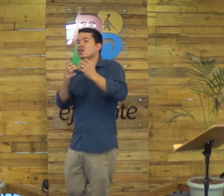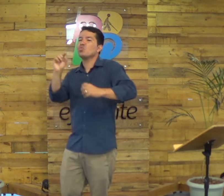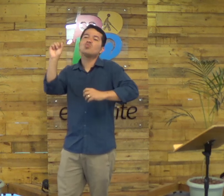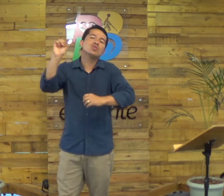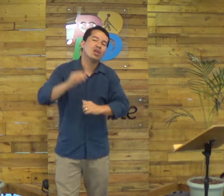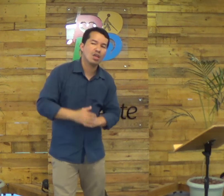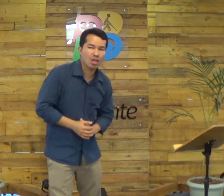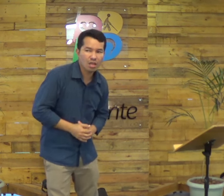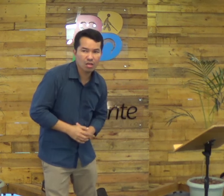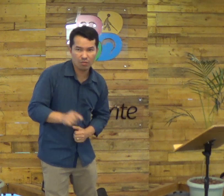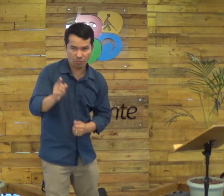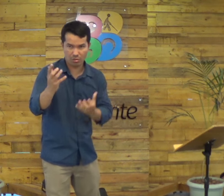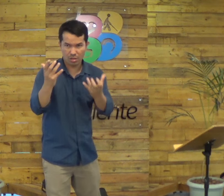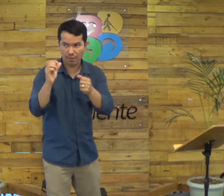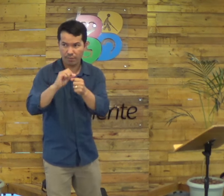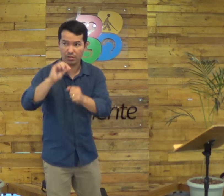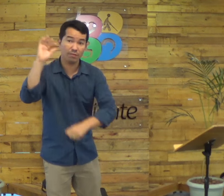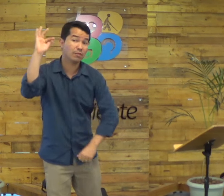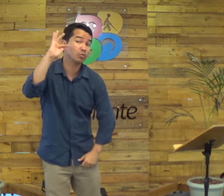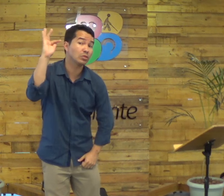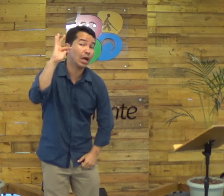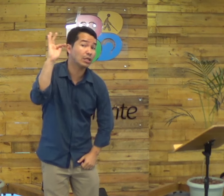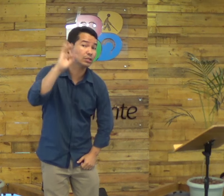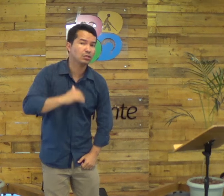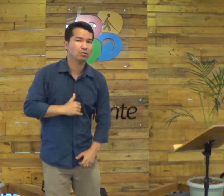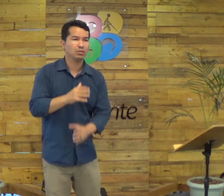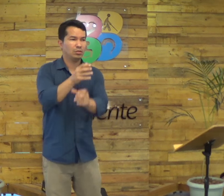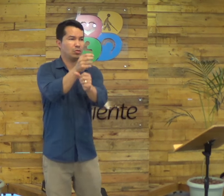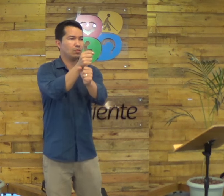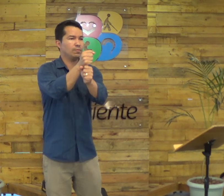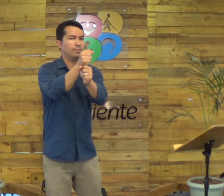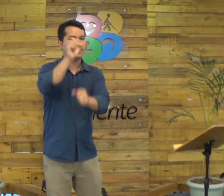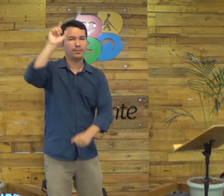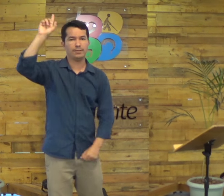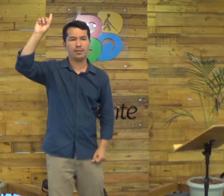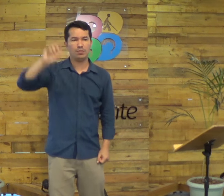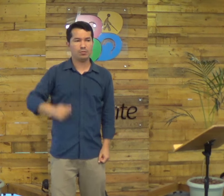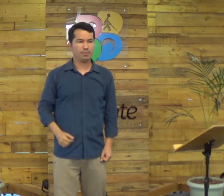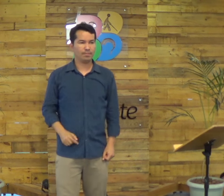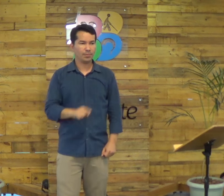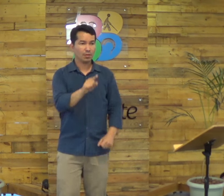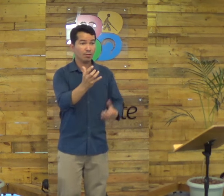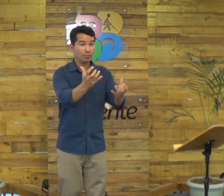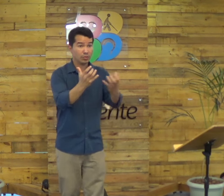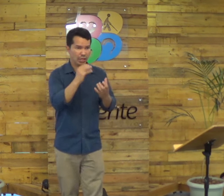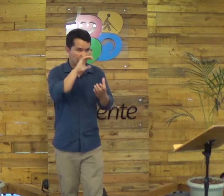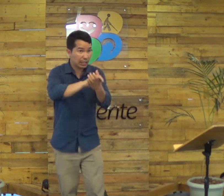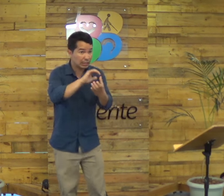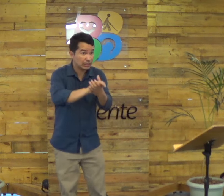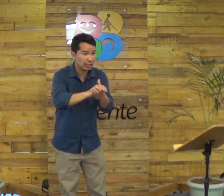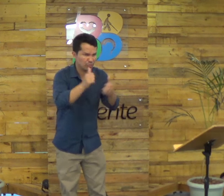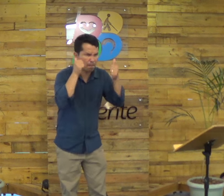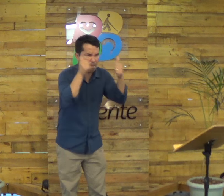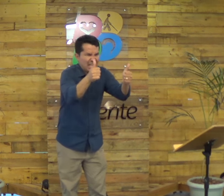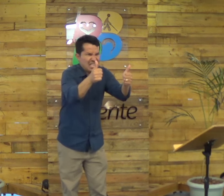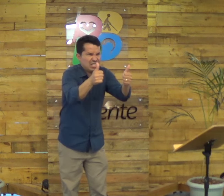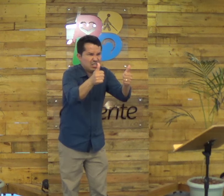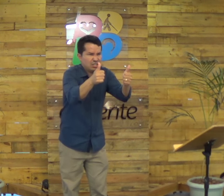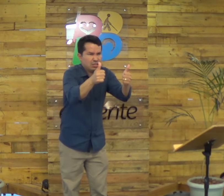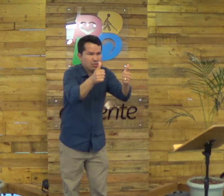viagem, o que você quer? Você quer fazer uma faculdade? Confia em Deus, você quer casar? Ter um